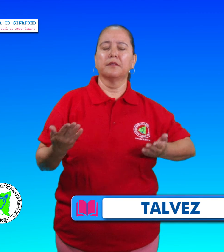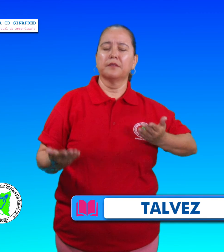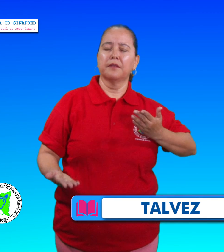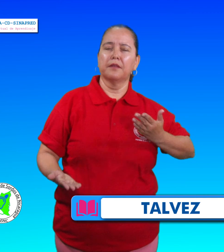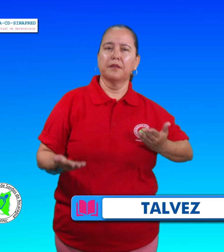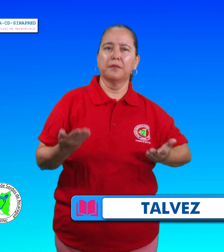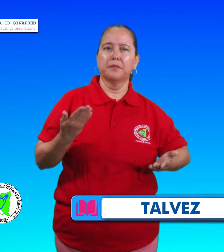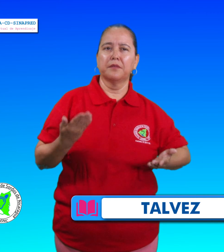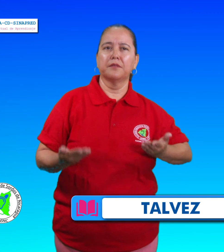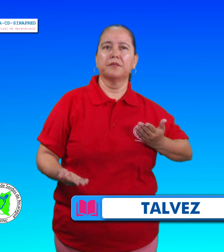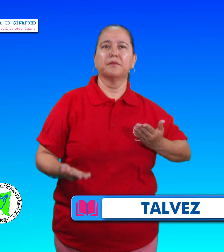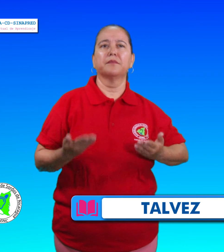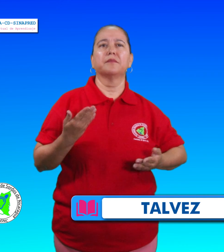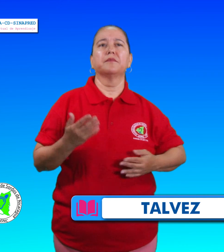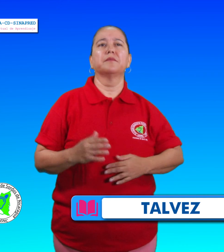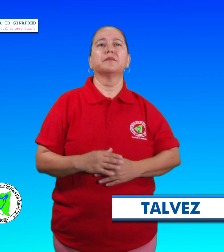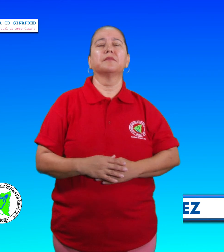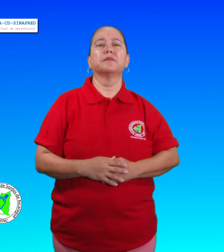Tal vez.